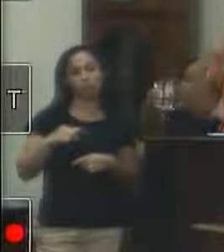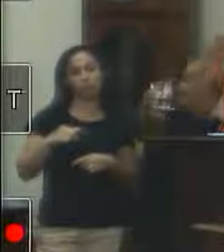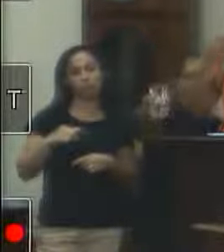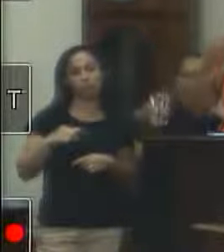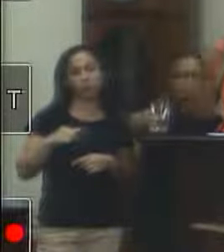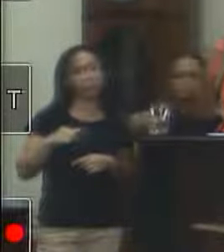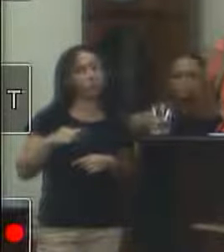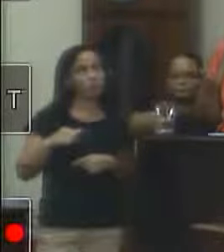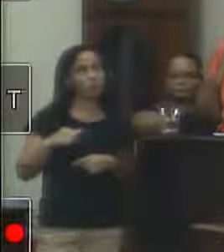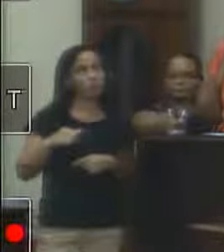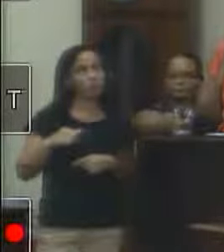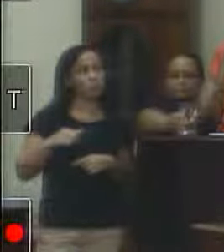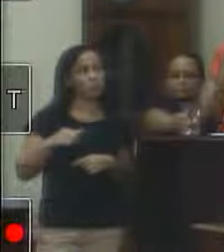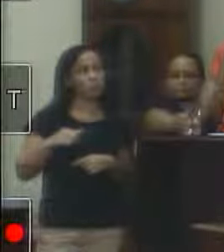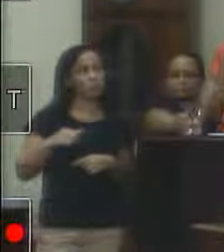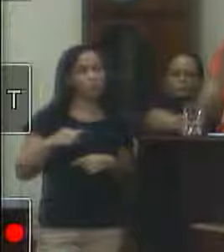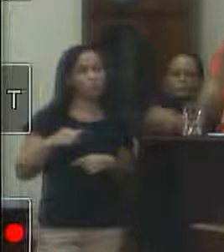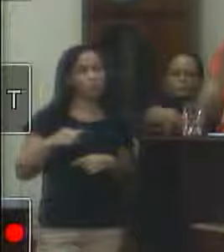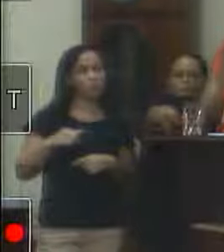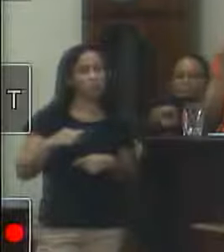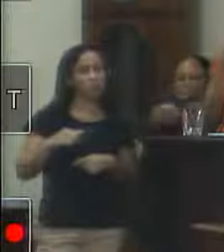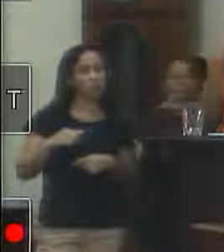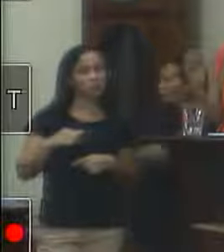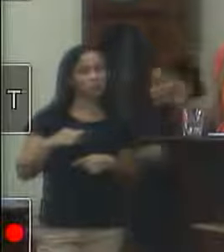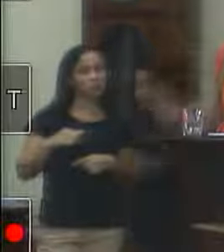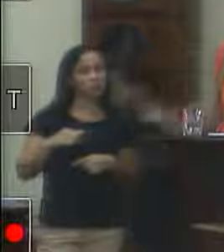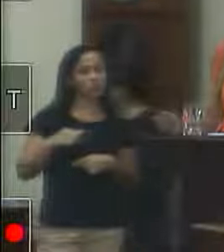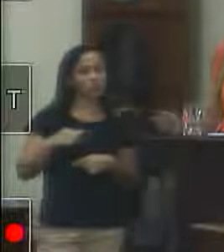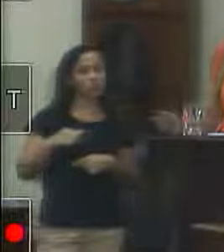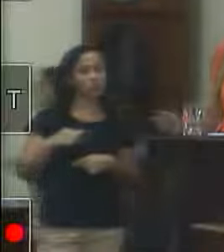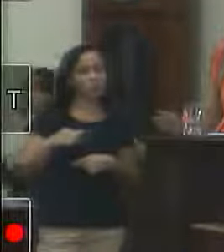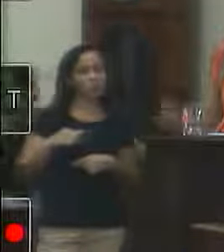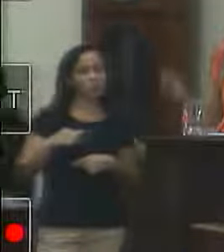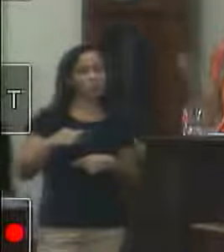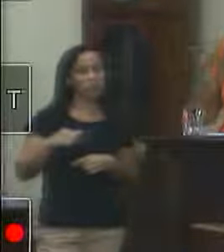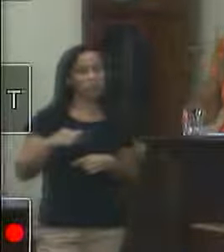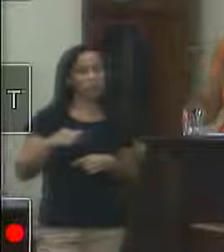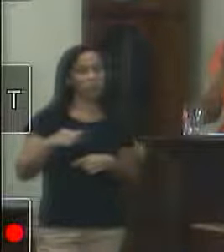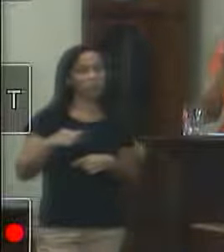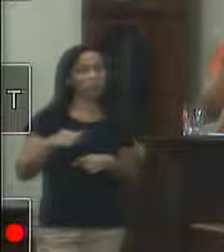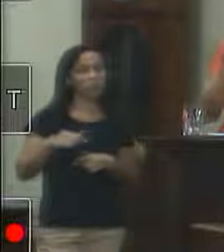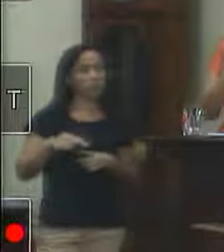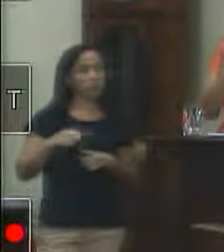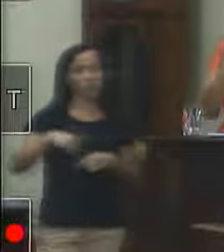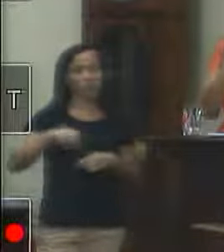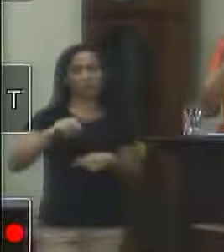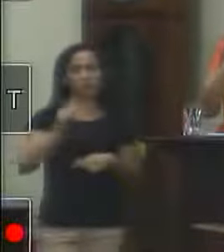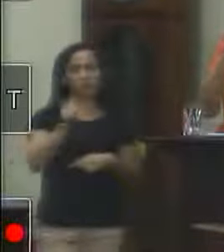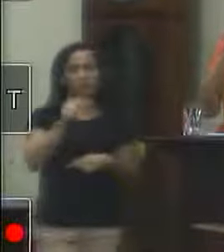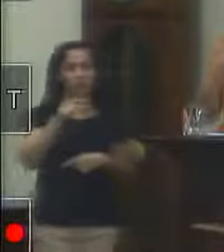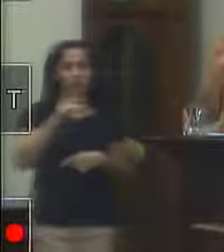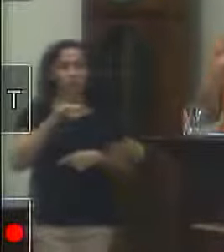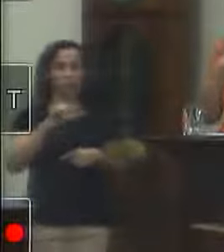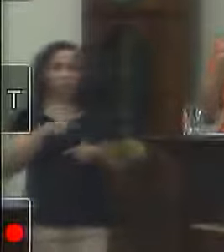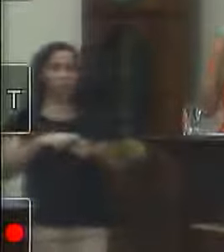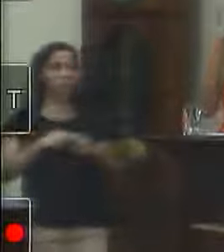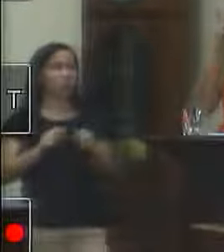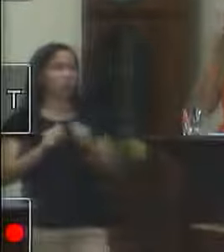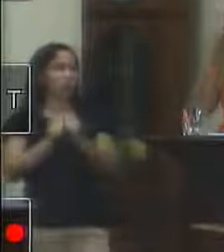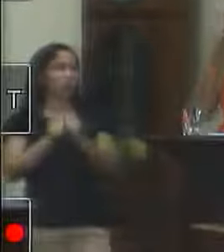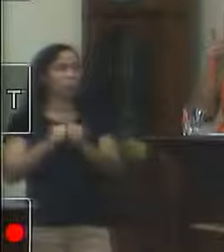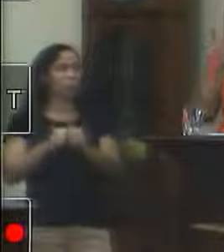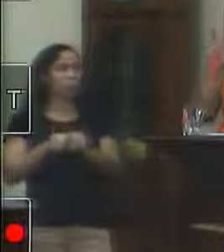como é que fala o nome? Os agentes da Critur. Não, os agentes da Critur, junto com os segurança,